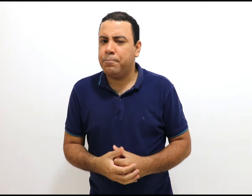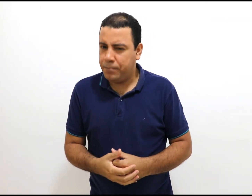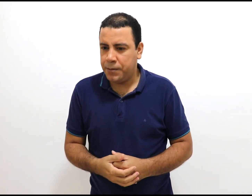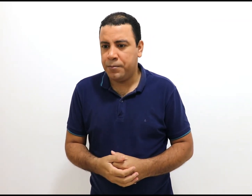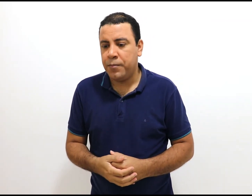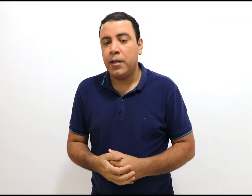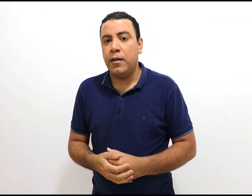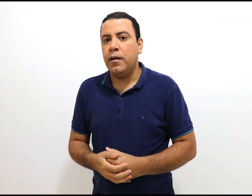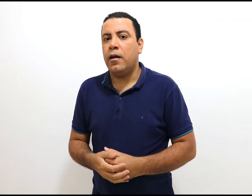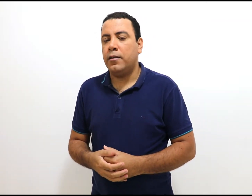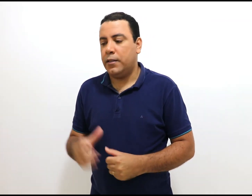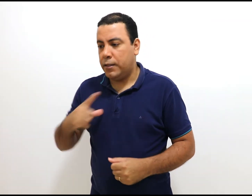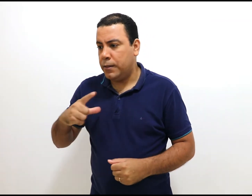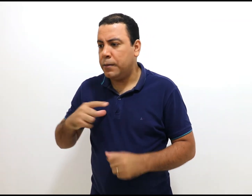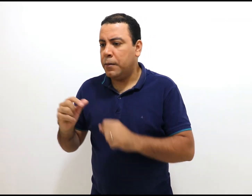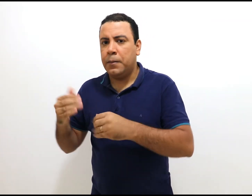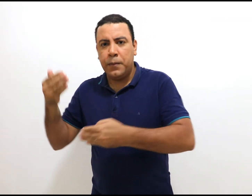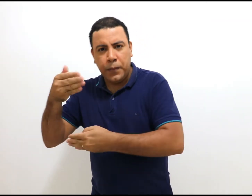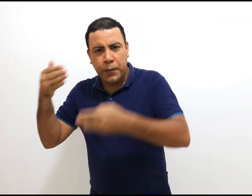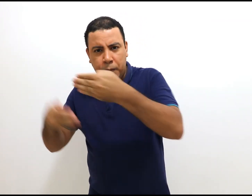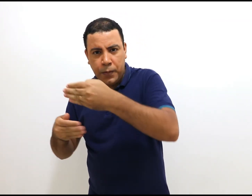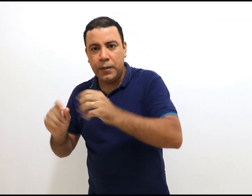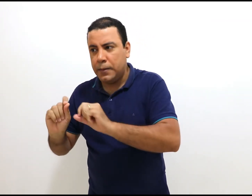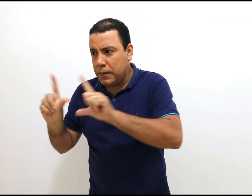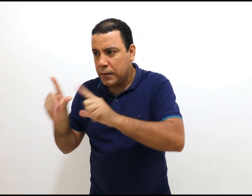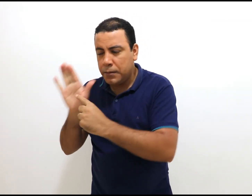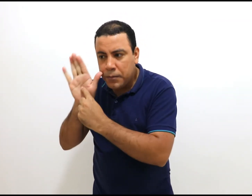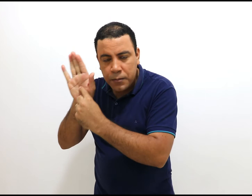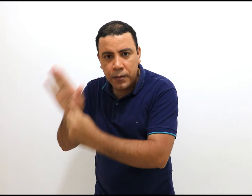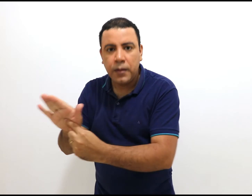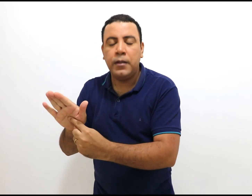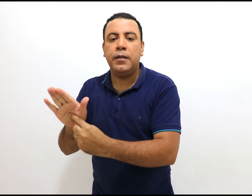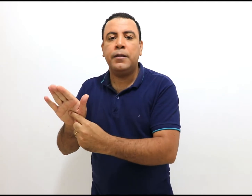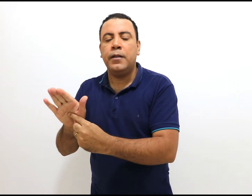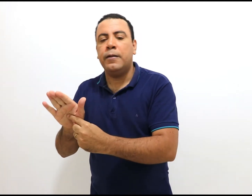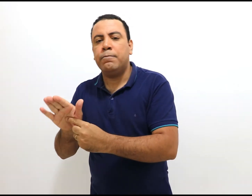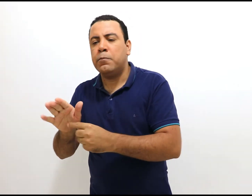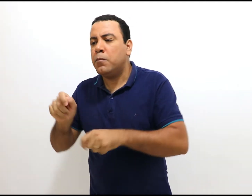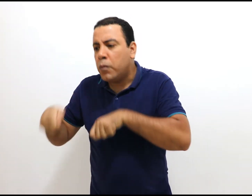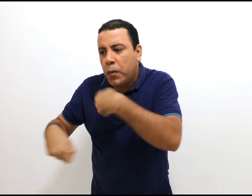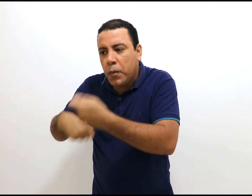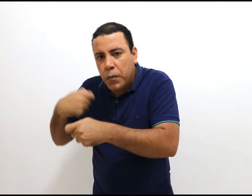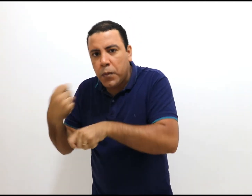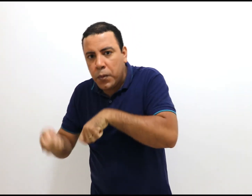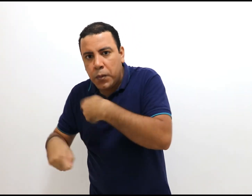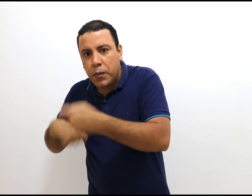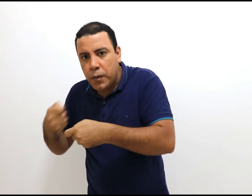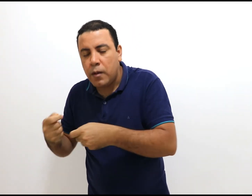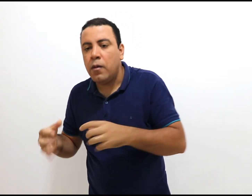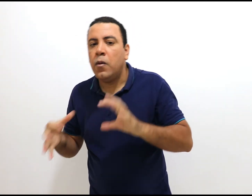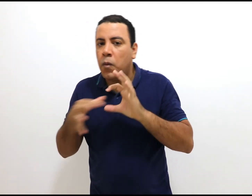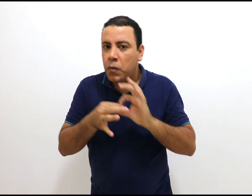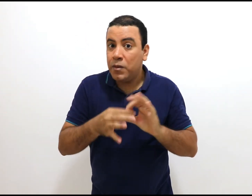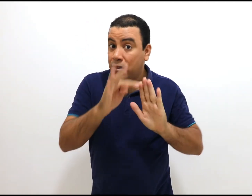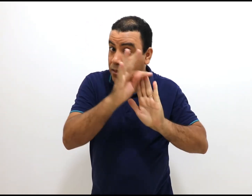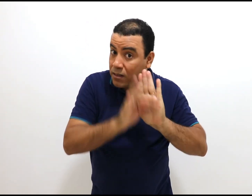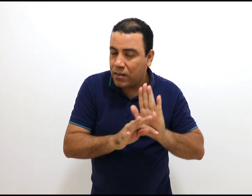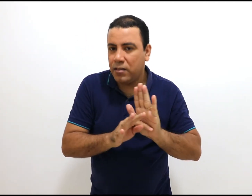em Libras, e na sequência oferecermos a exibição de um pequeno videotexto em Libras. Depois